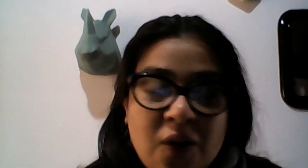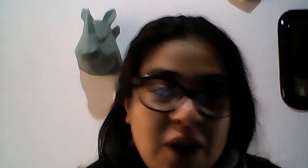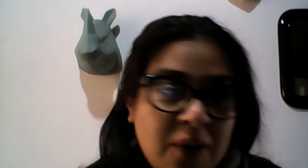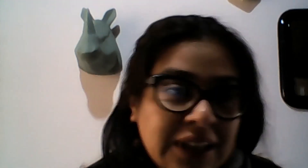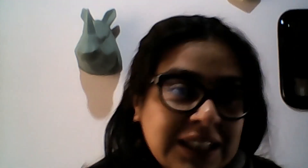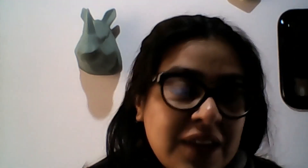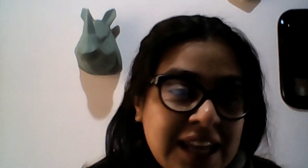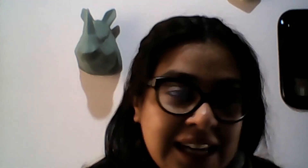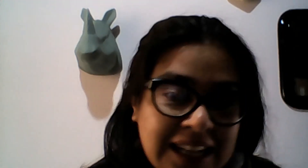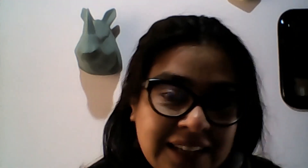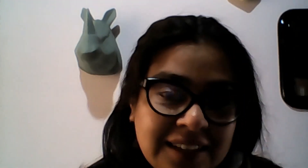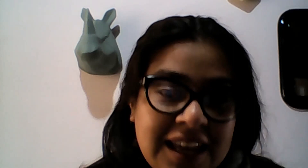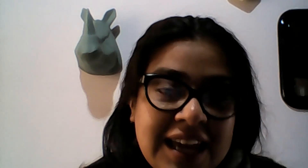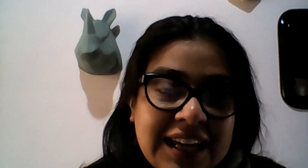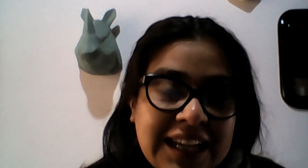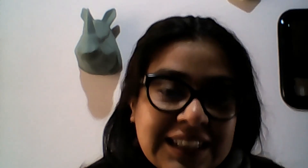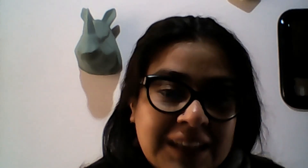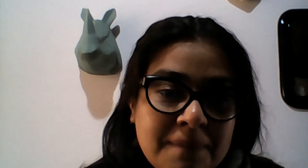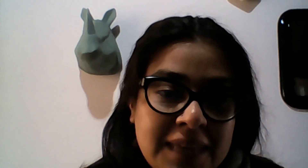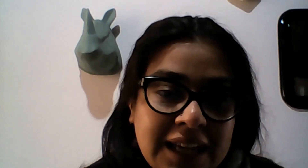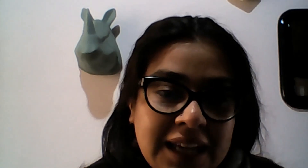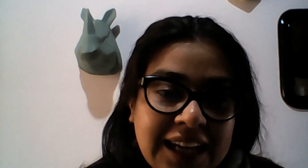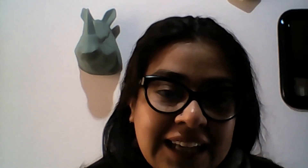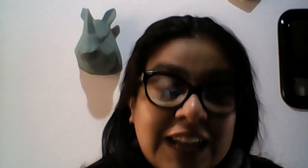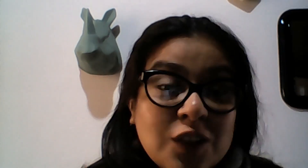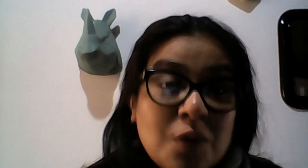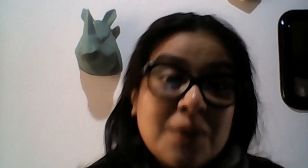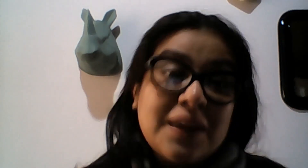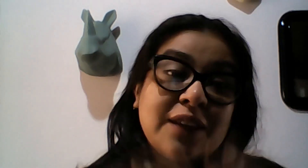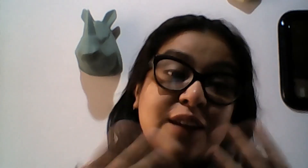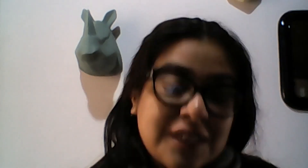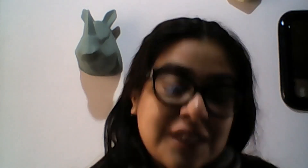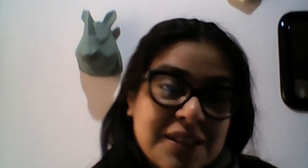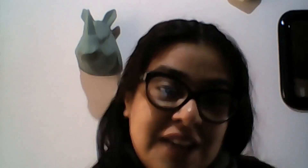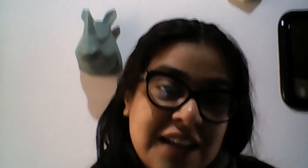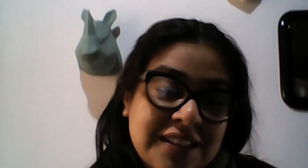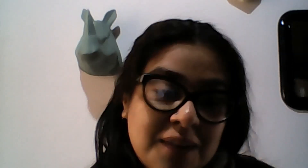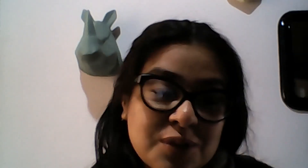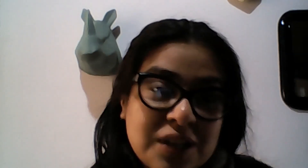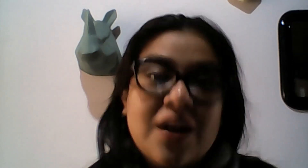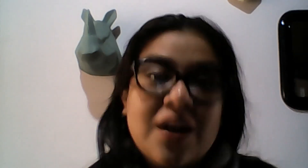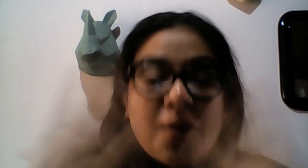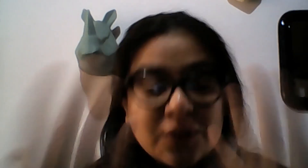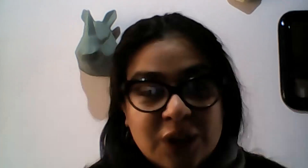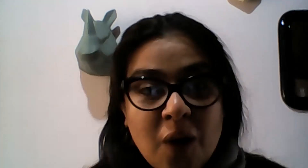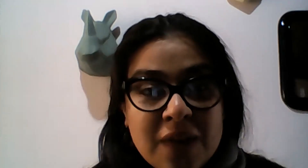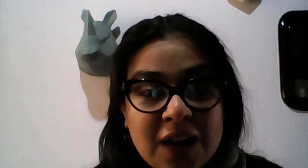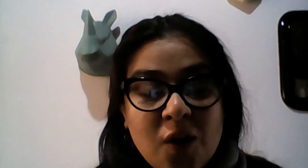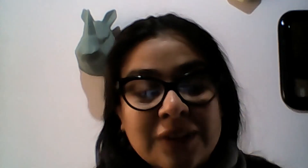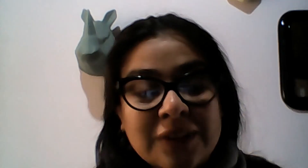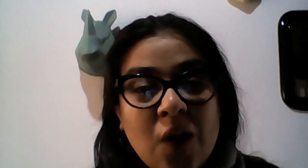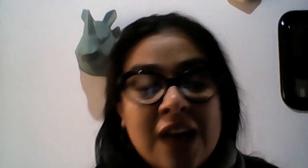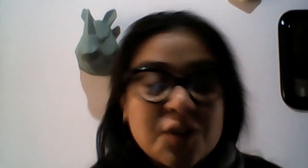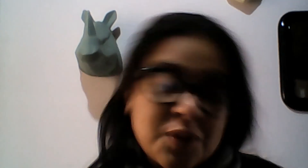trabajo colaborativo y en red, y también dando cumplimiento a los fines misionales del museo, y como Gustavo bien